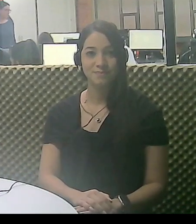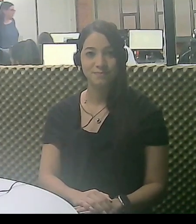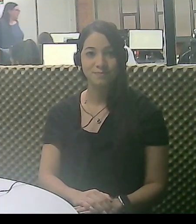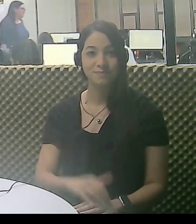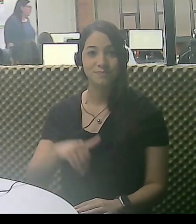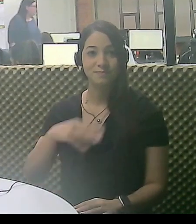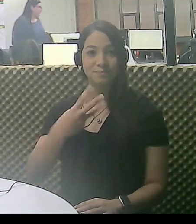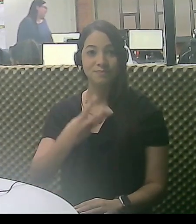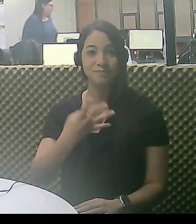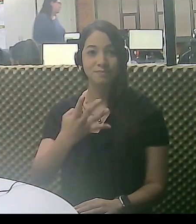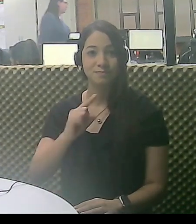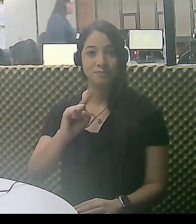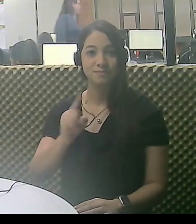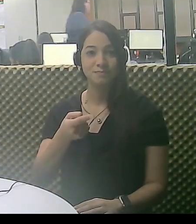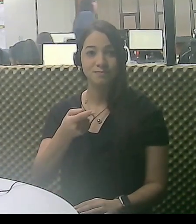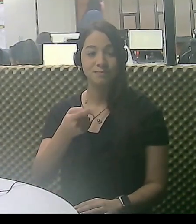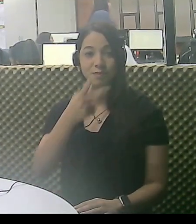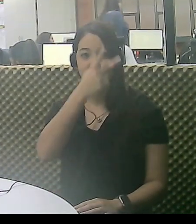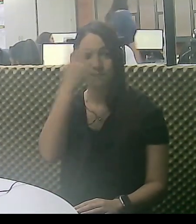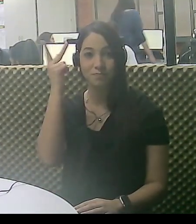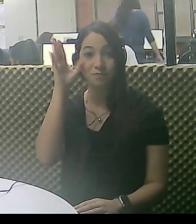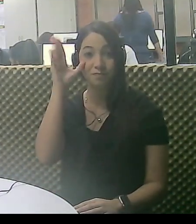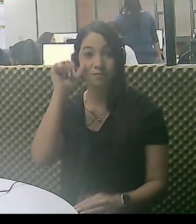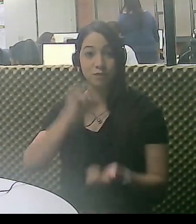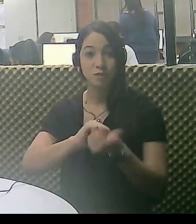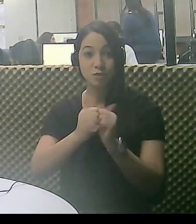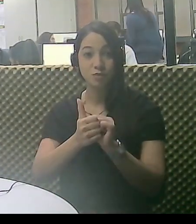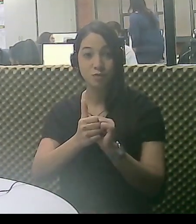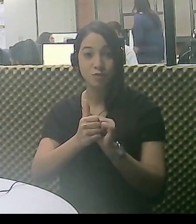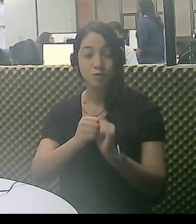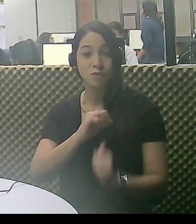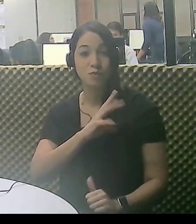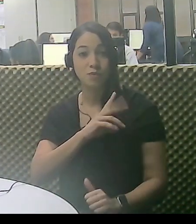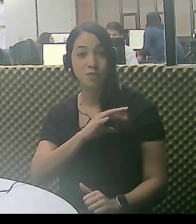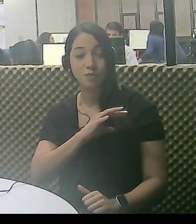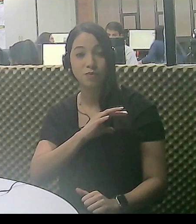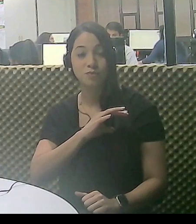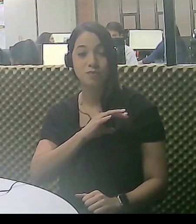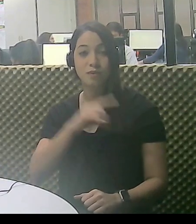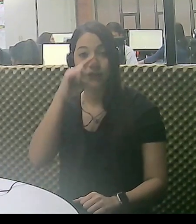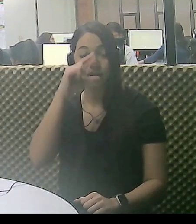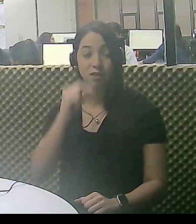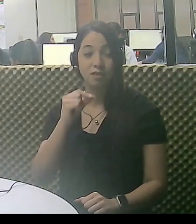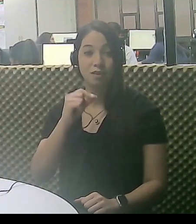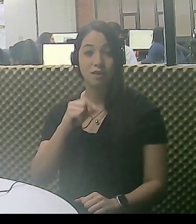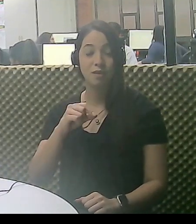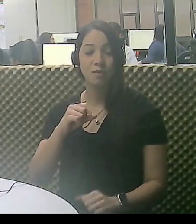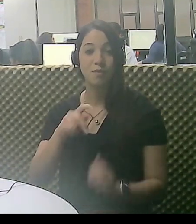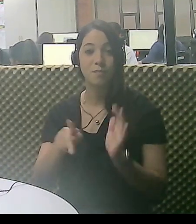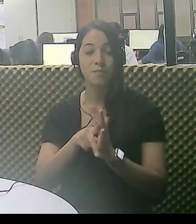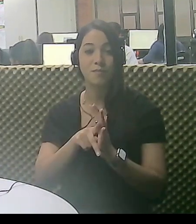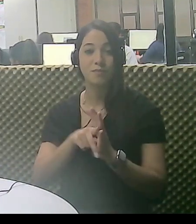Mais de 34 mil torcedores assistem ao clássico entre Cruzeiro e Atlético no estádio Parque do Sabiá.